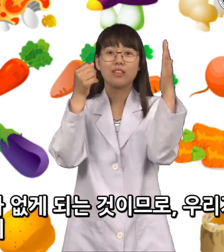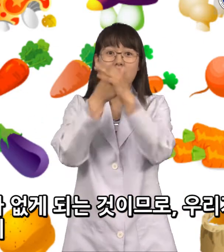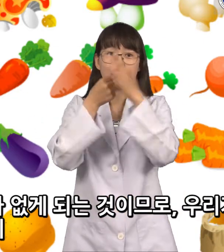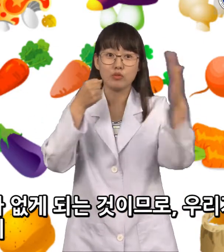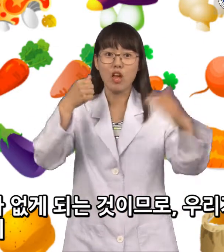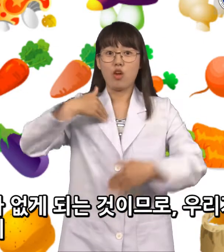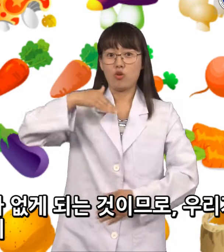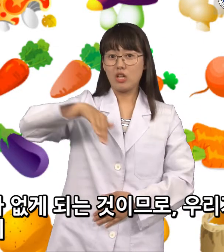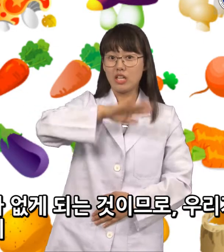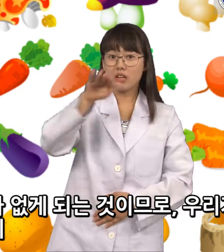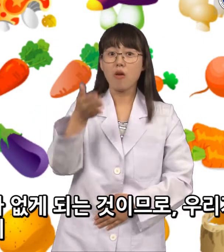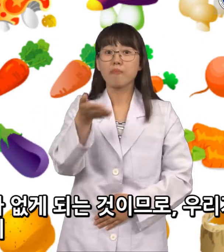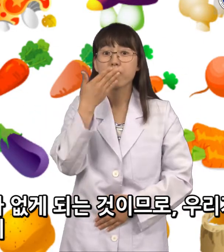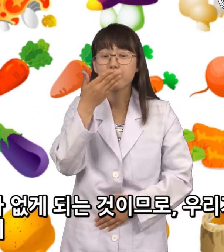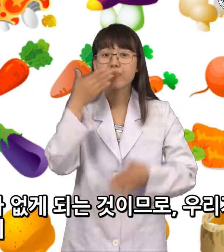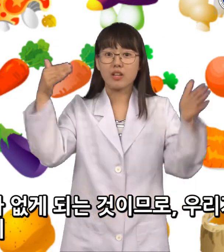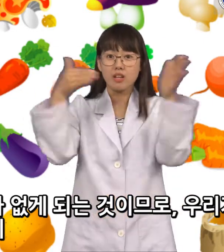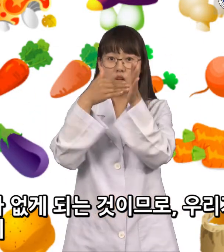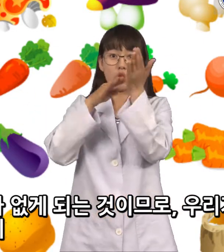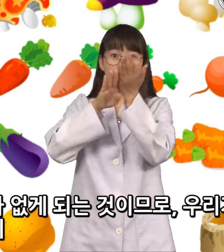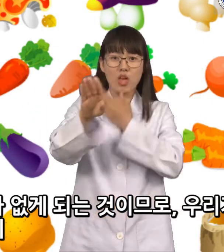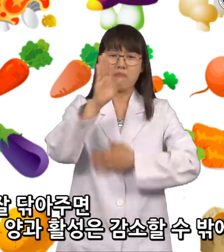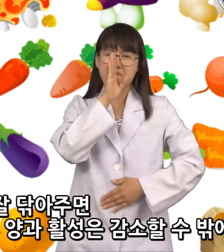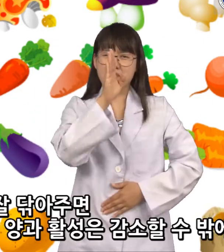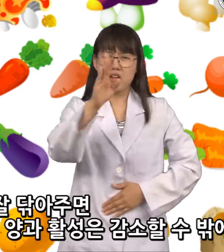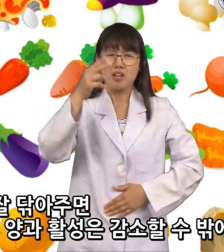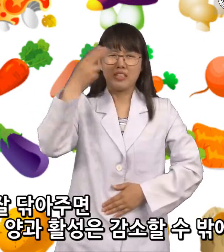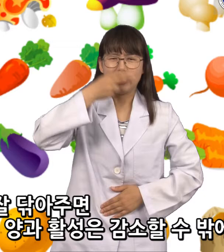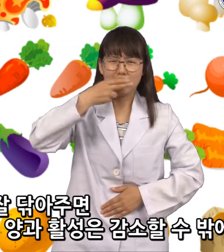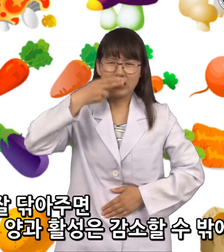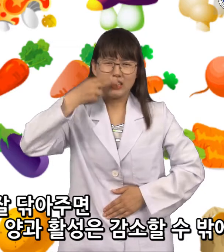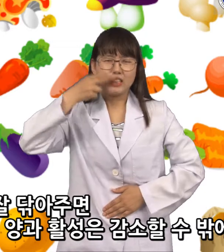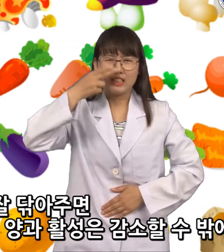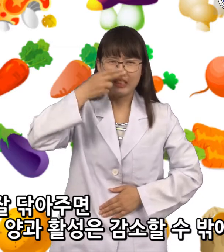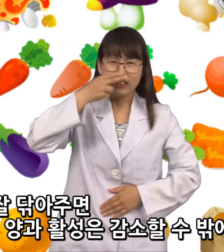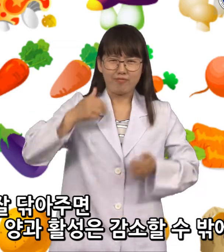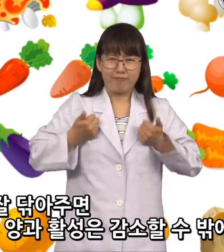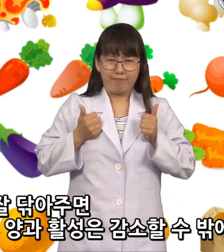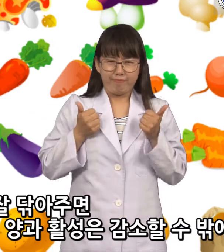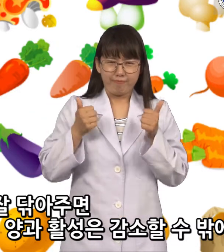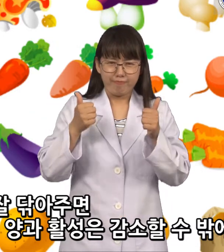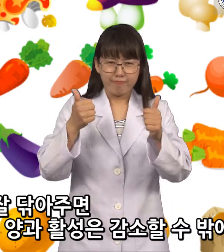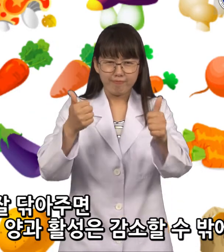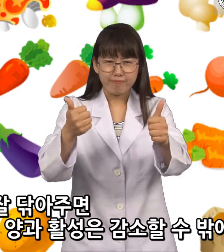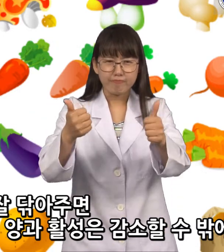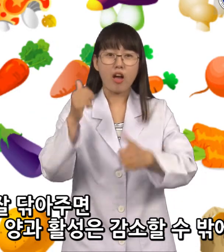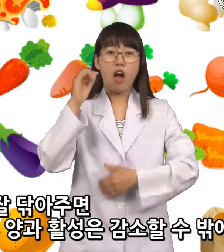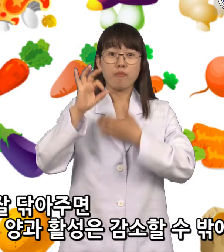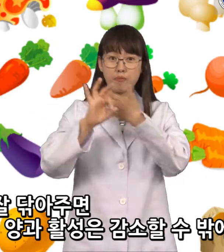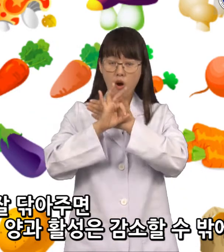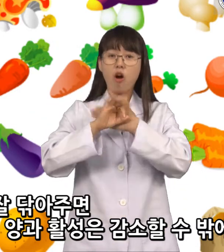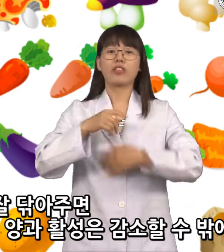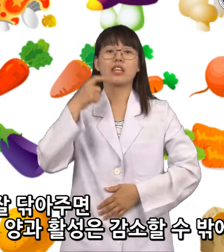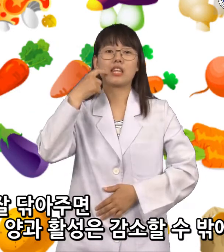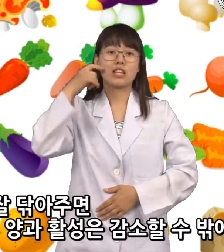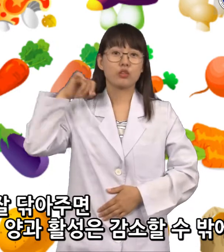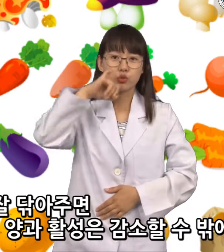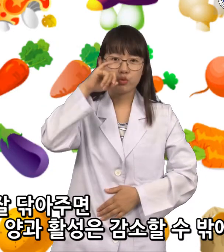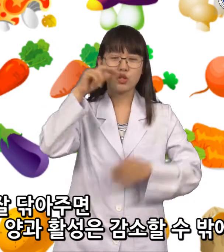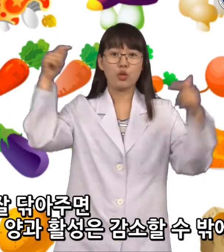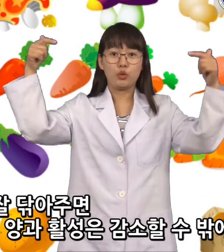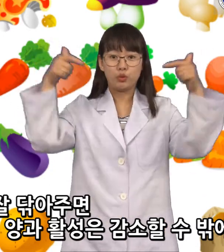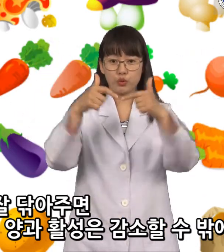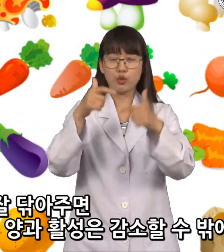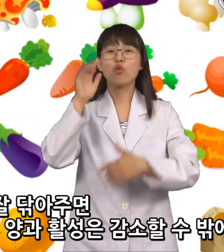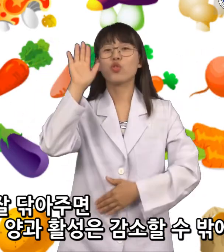균의 먹이가 없게 되는 것이므로 우리가 무엇인가를 섭취한 후에 바로 이를 잘 닦아주면 뮤탄수균의